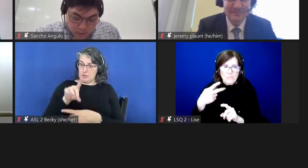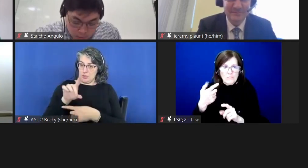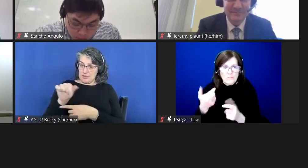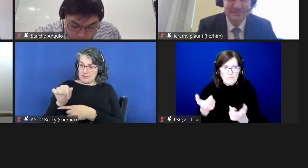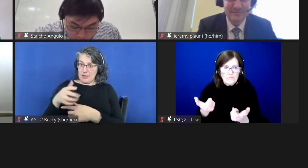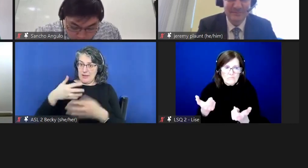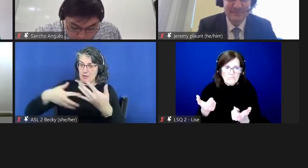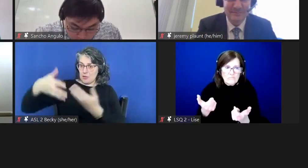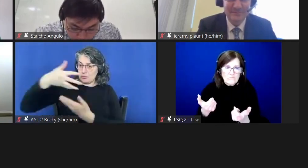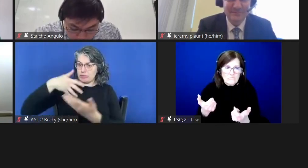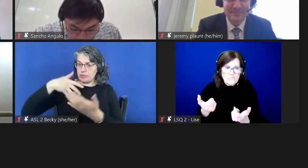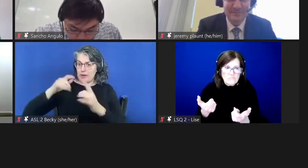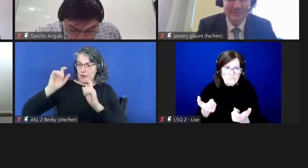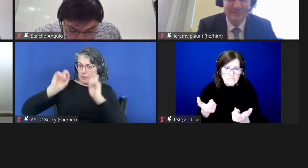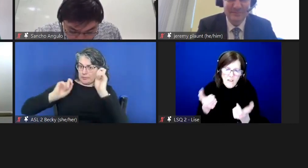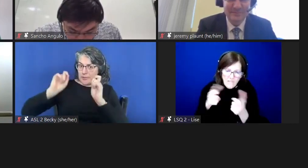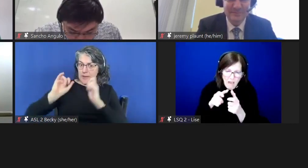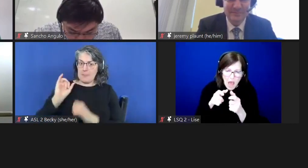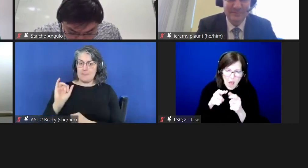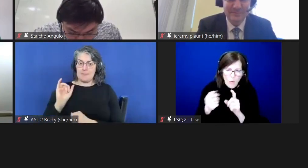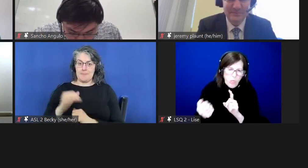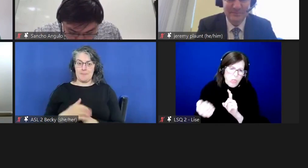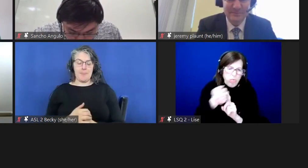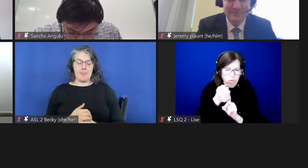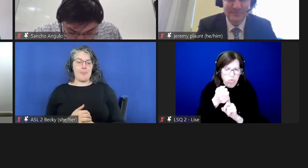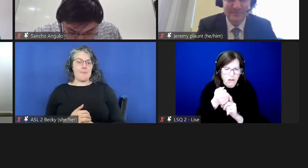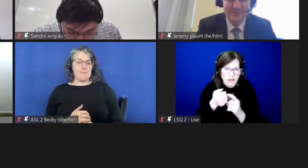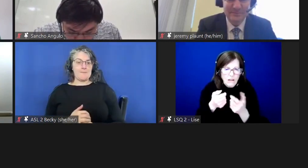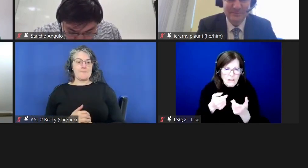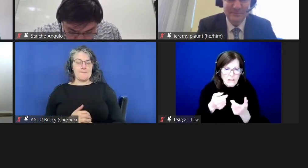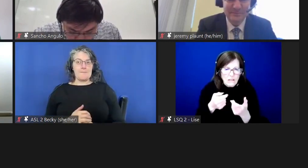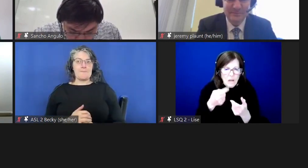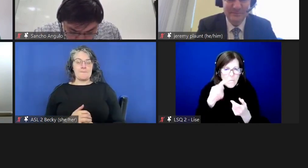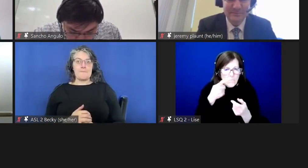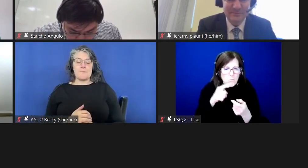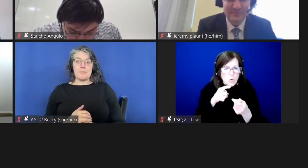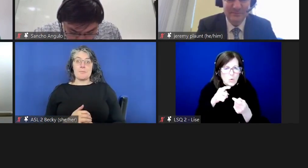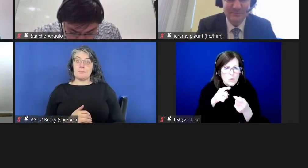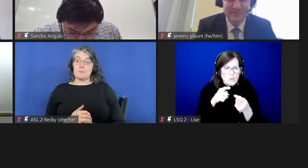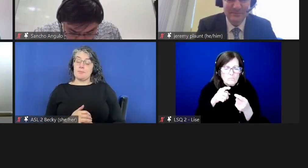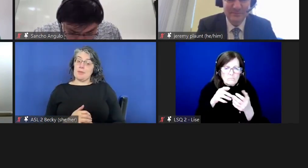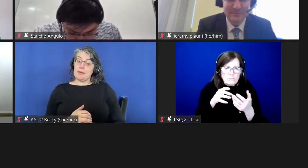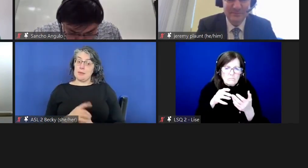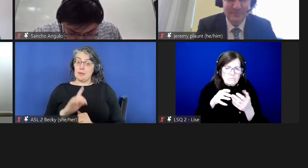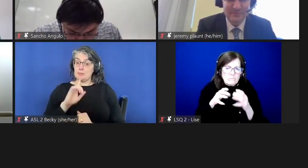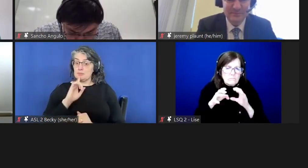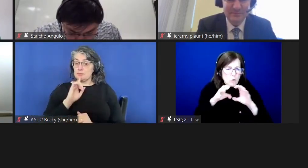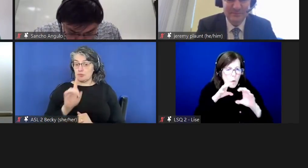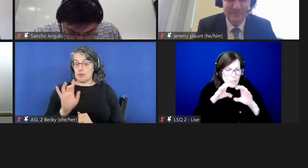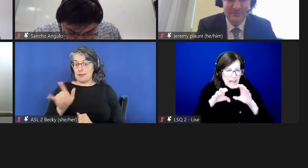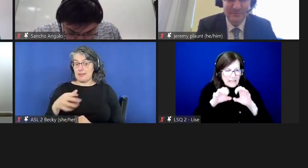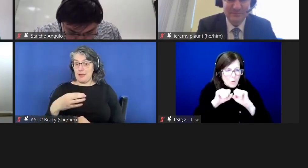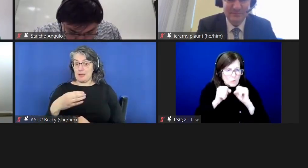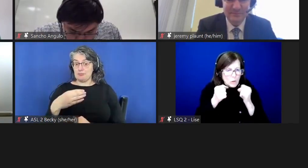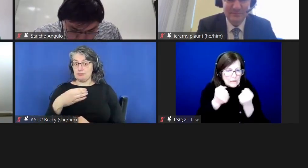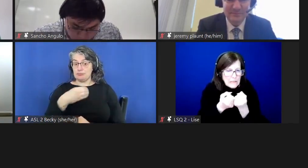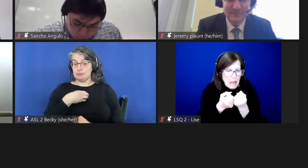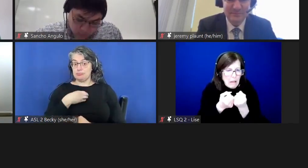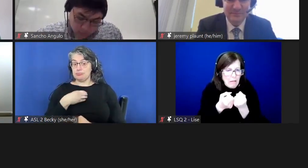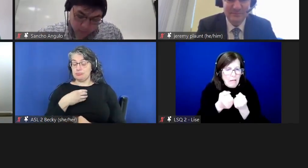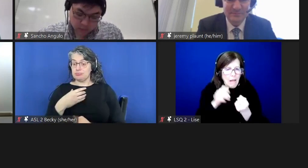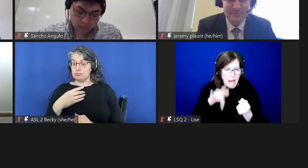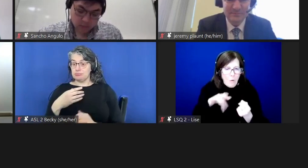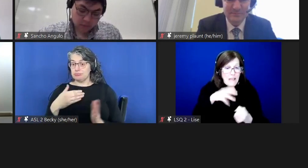aux aspects de communication sociale de votre handicap. Là, vous pouvez déjà